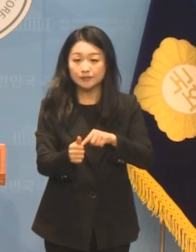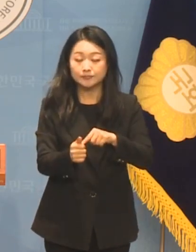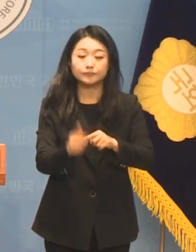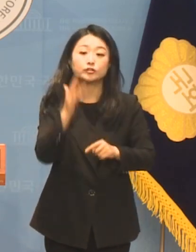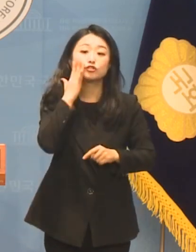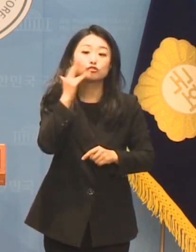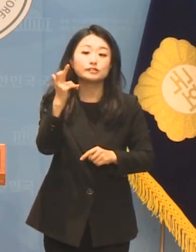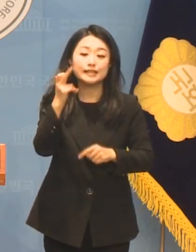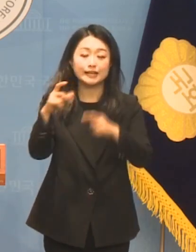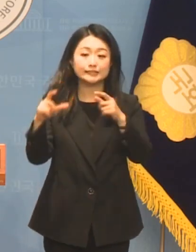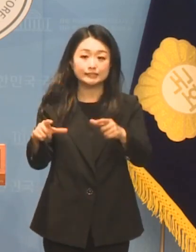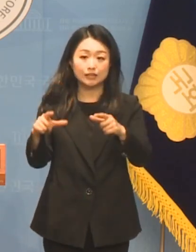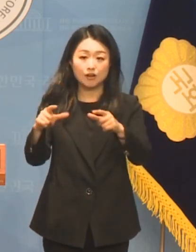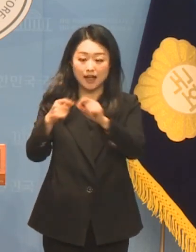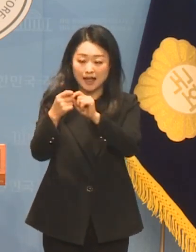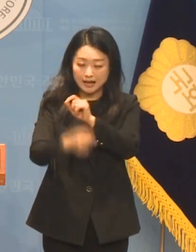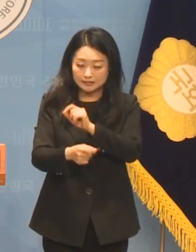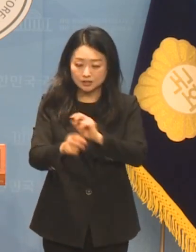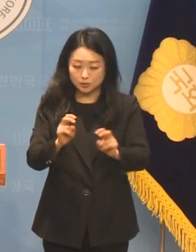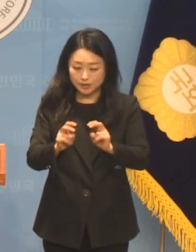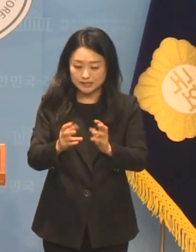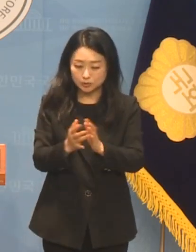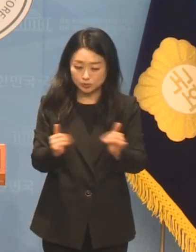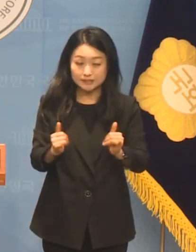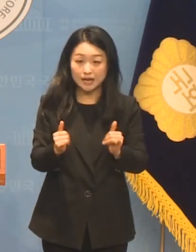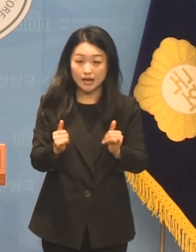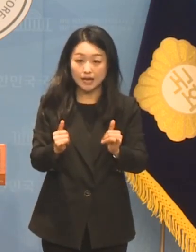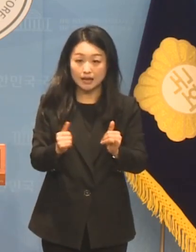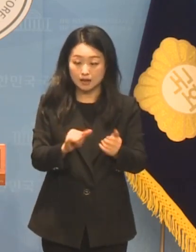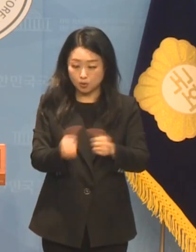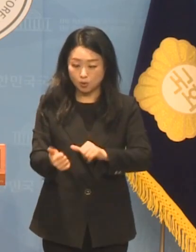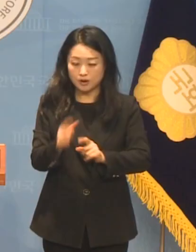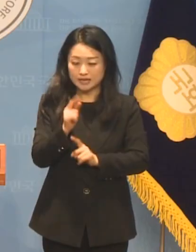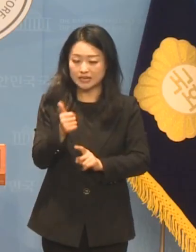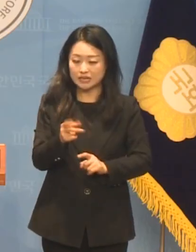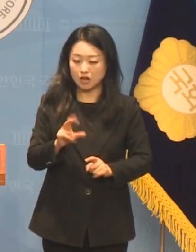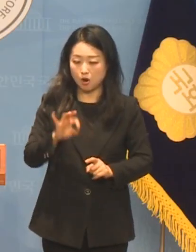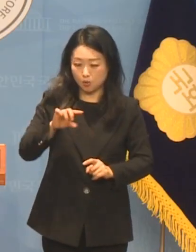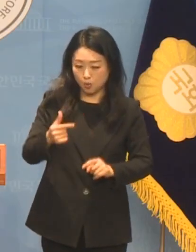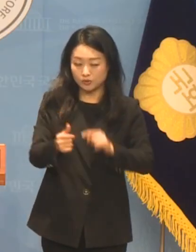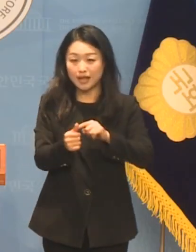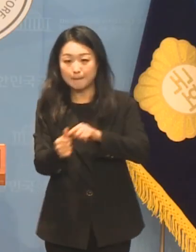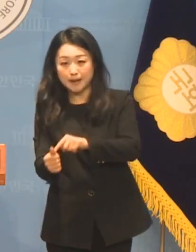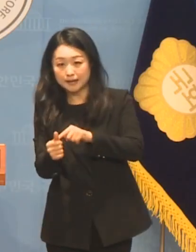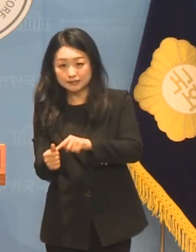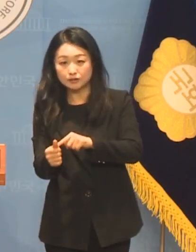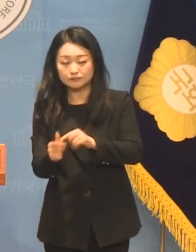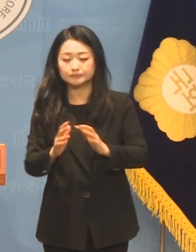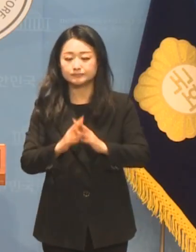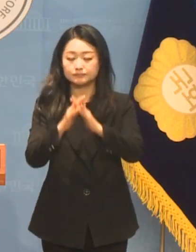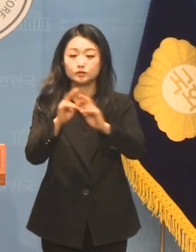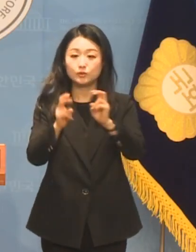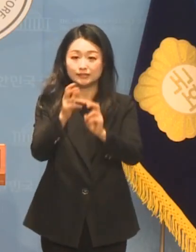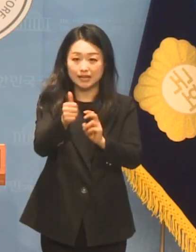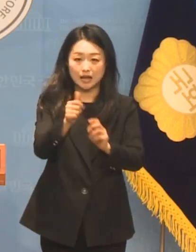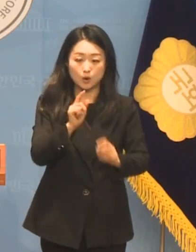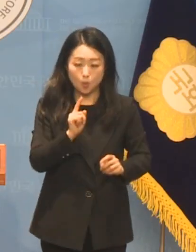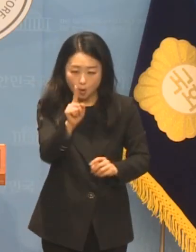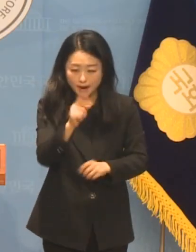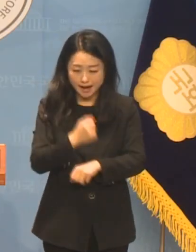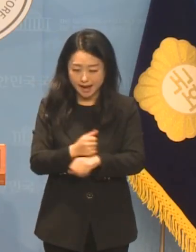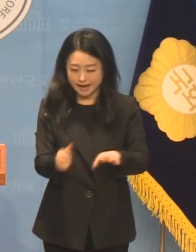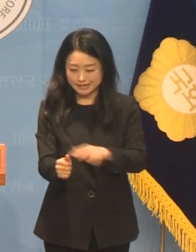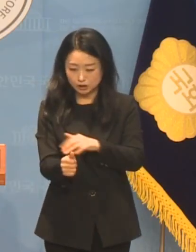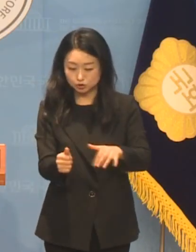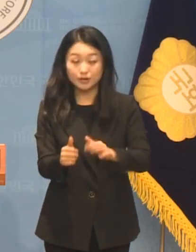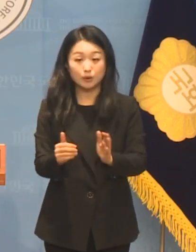울산 지역기업 하청업체 노동자였던 고 이형군 씨를 압박하여 건설업자를 고발하도록